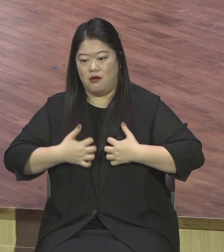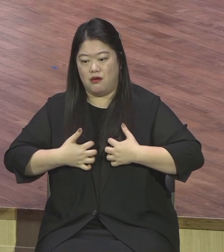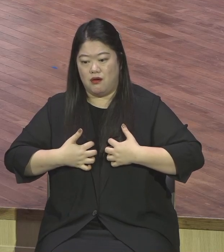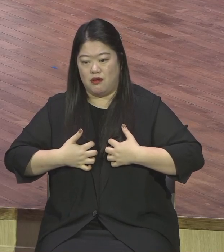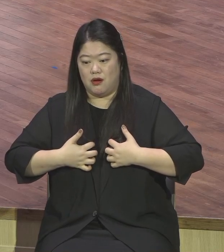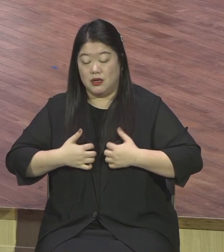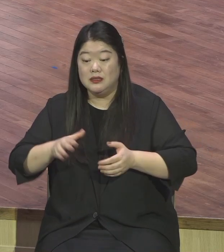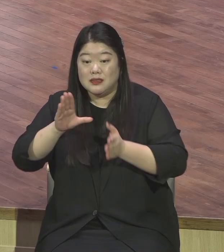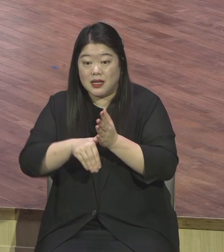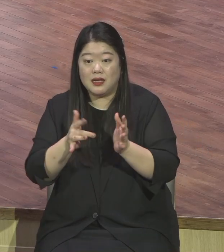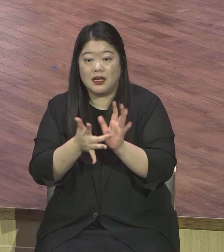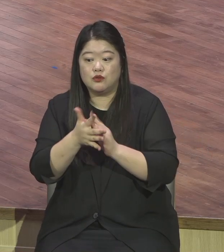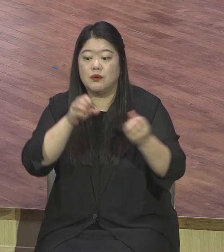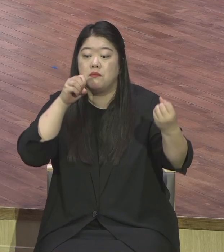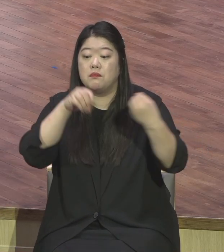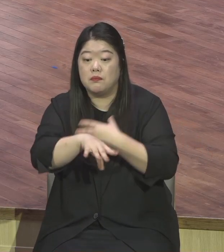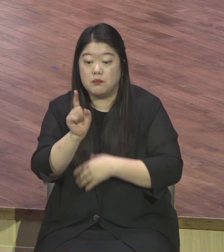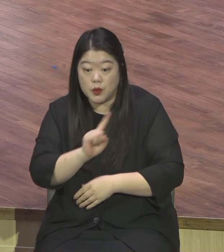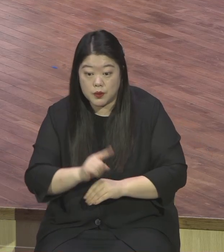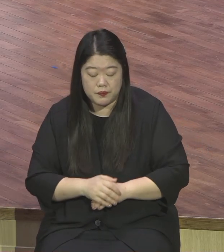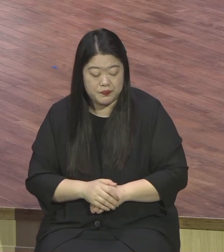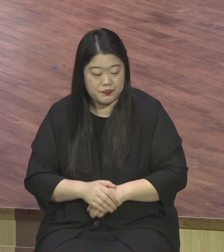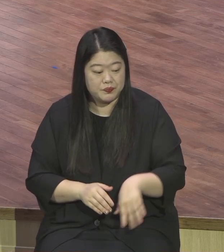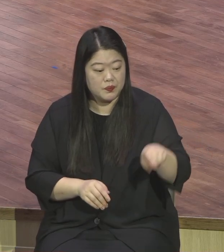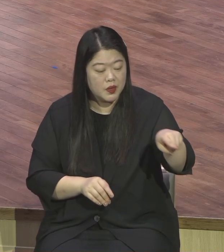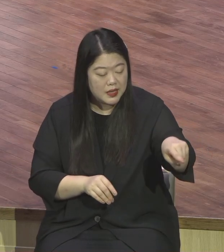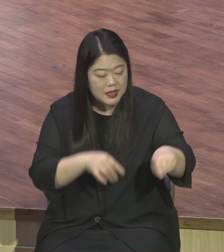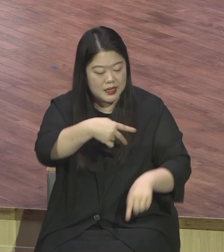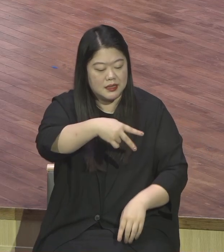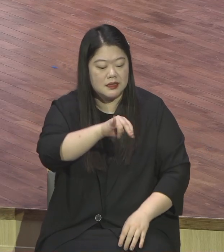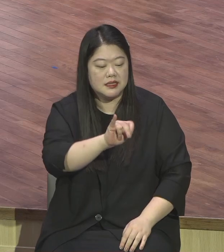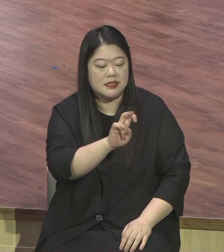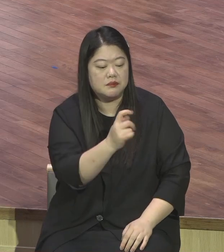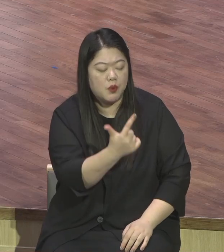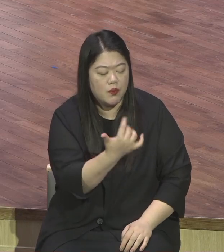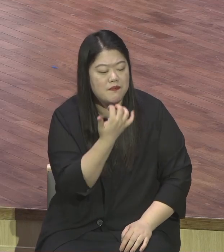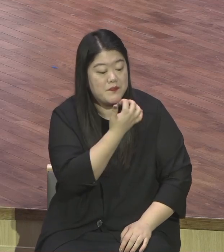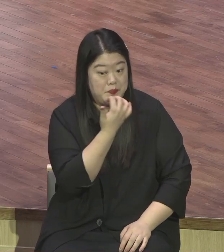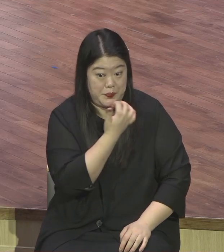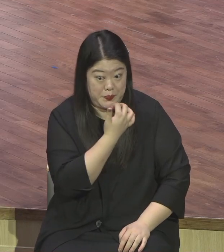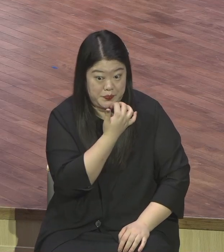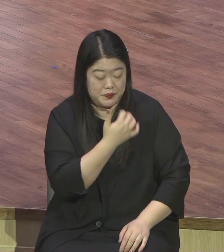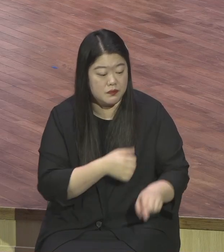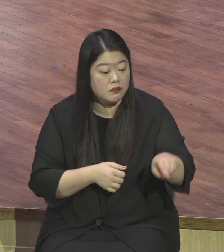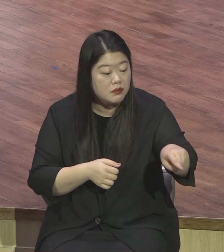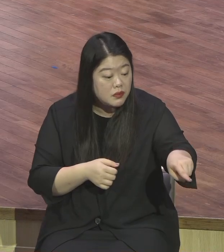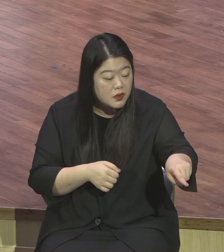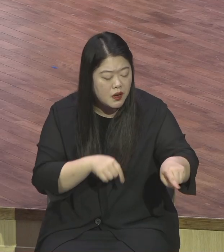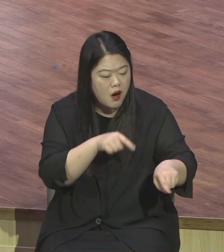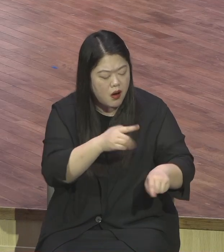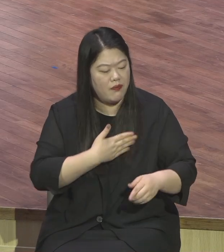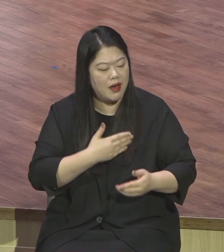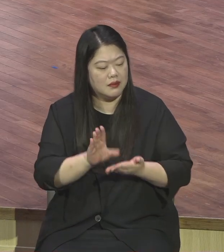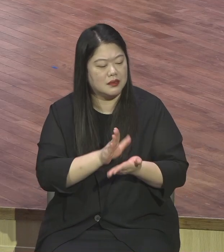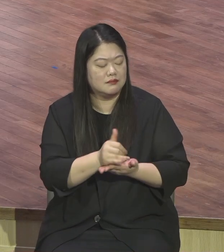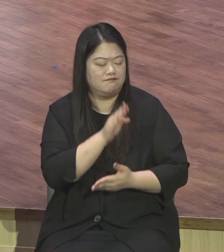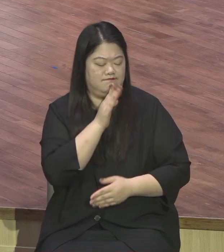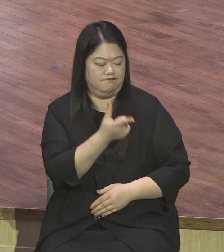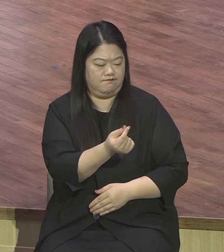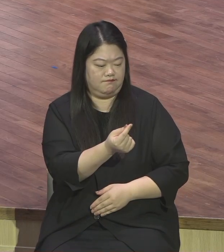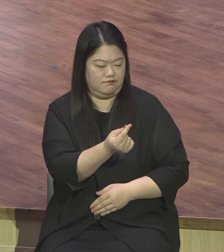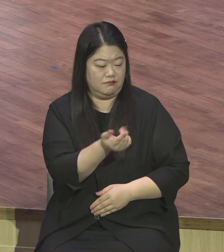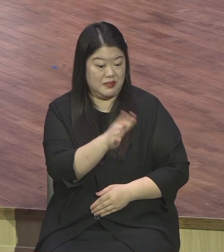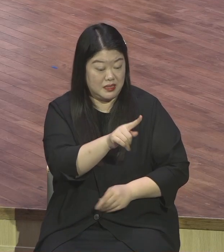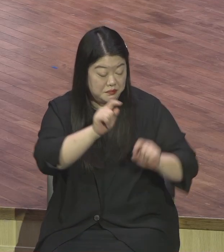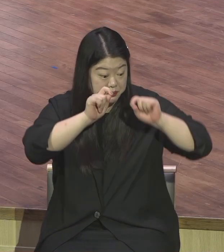요한 아들 시므나 네가 복이 있도다. 자, 이를 알게 하니는 너 혈육이 아니요,